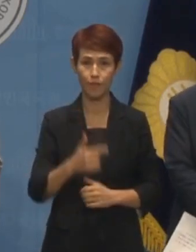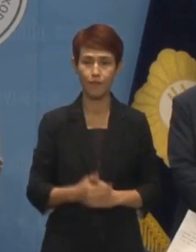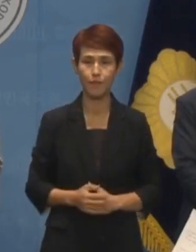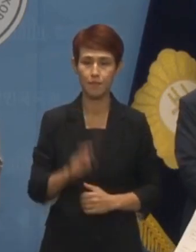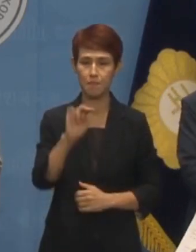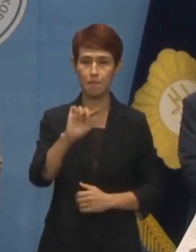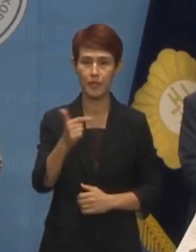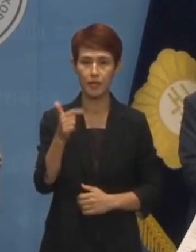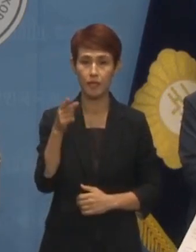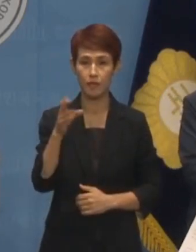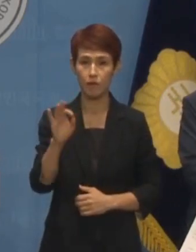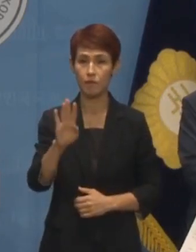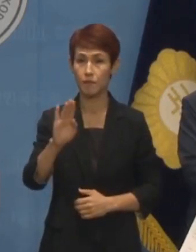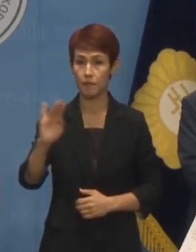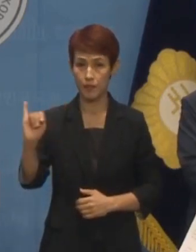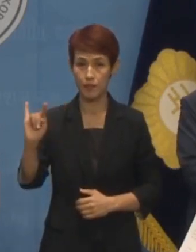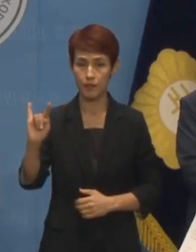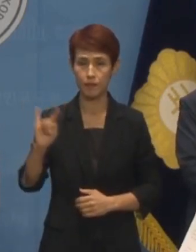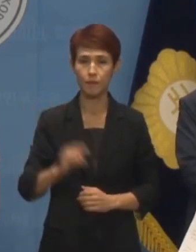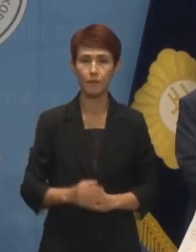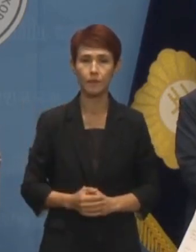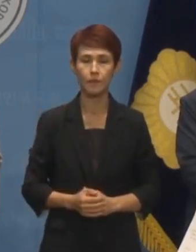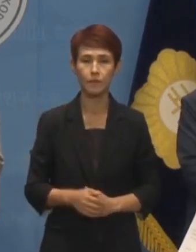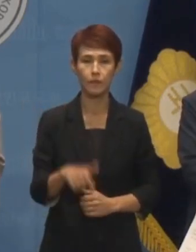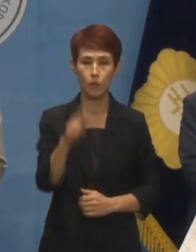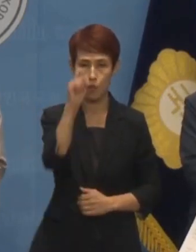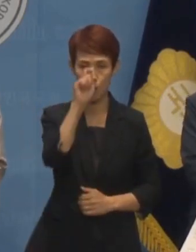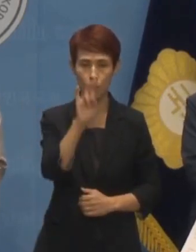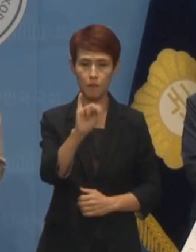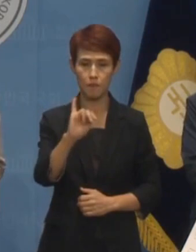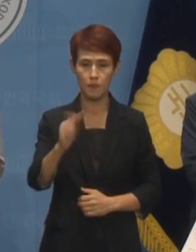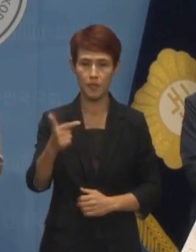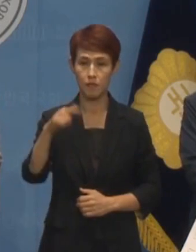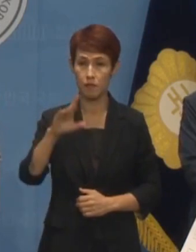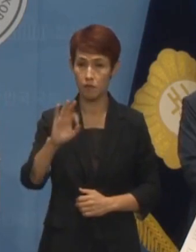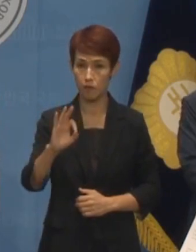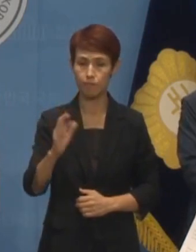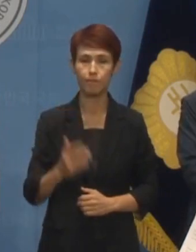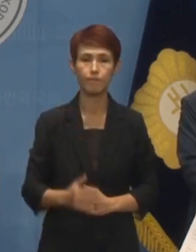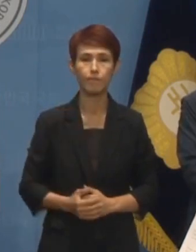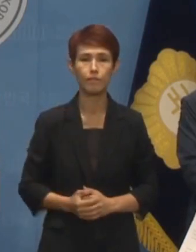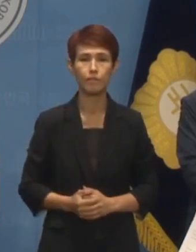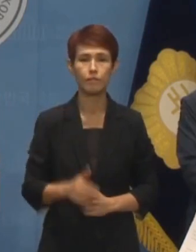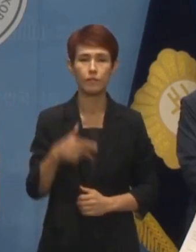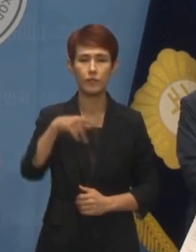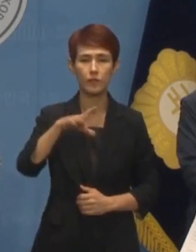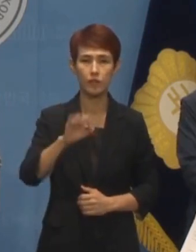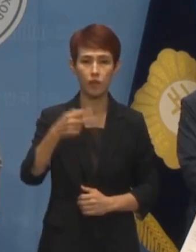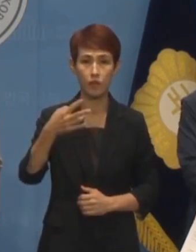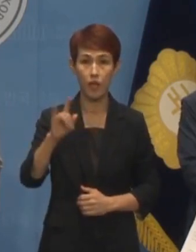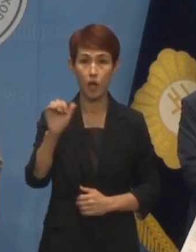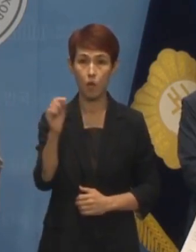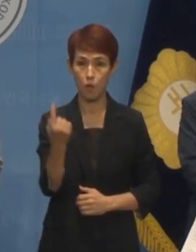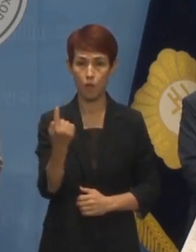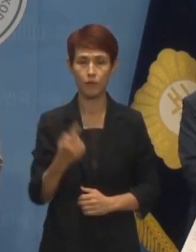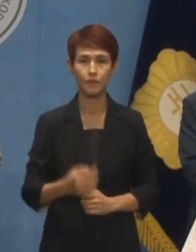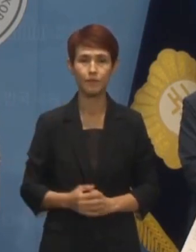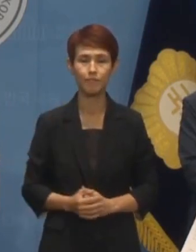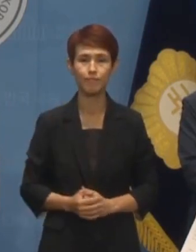민영배 의원님 참석하셨습니다 고민정 의원님 참석하셨습니다 태호 의원님